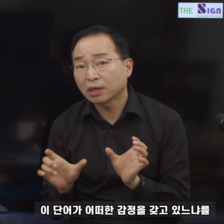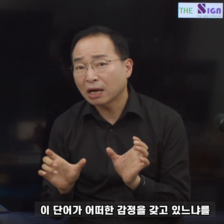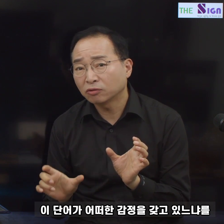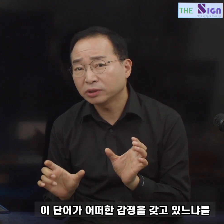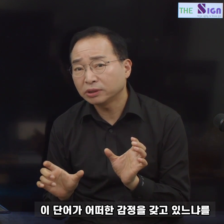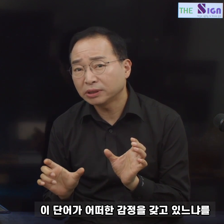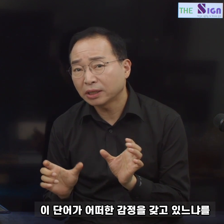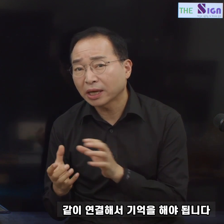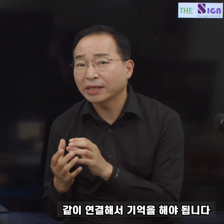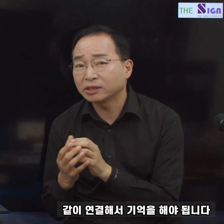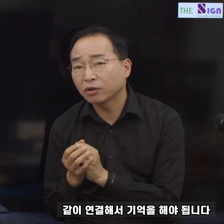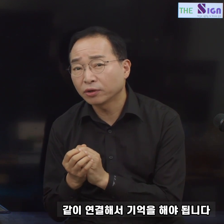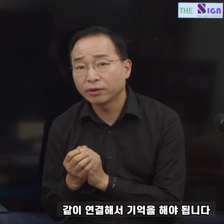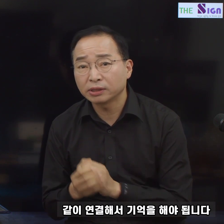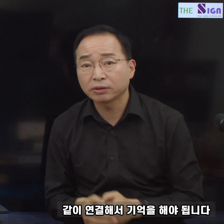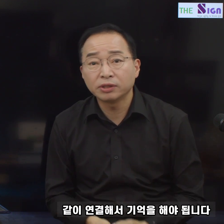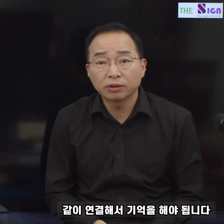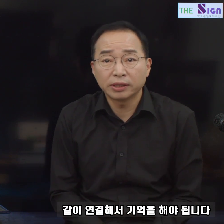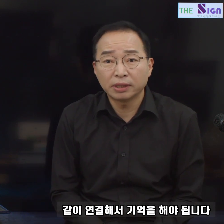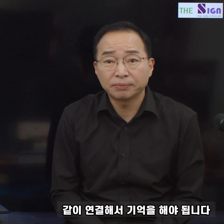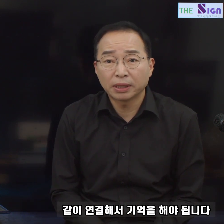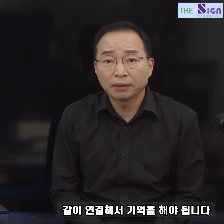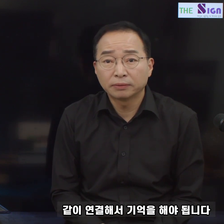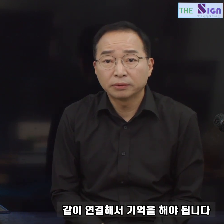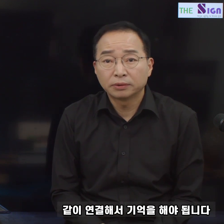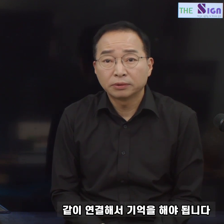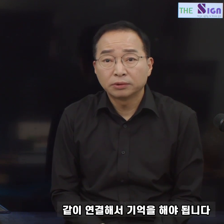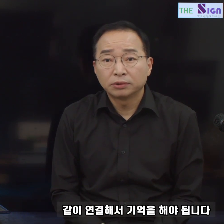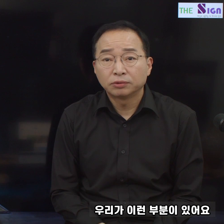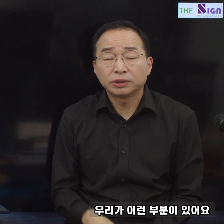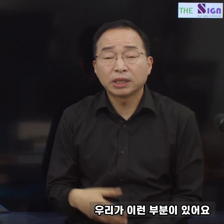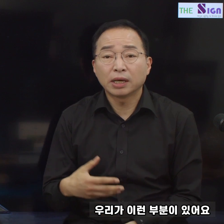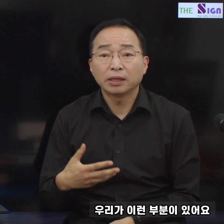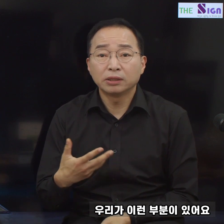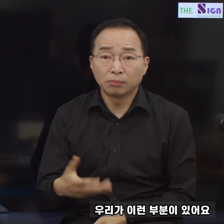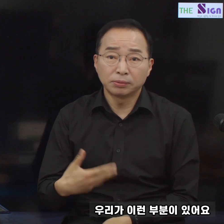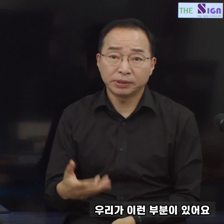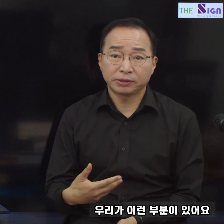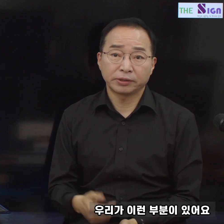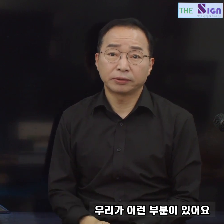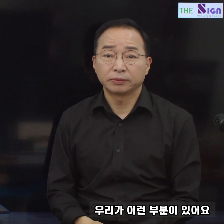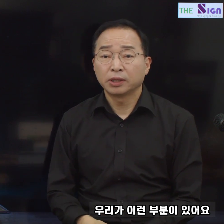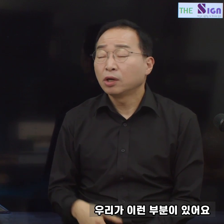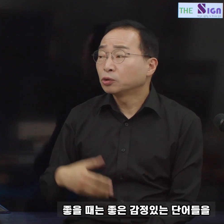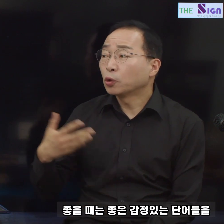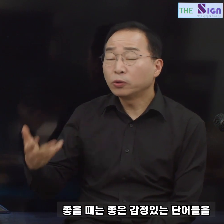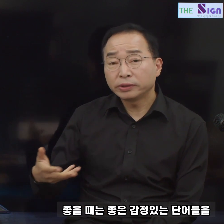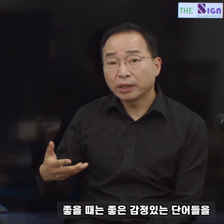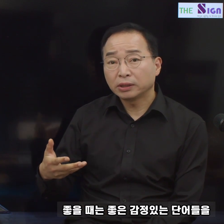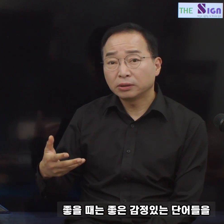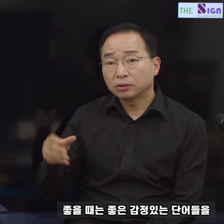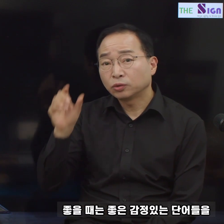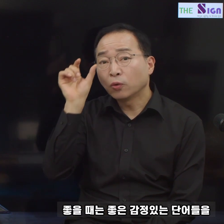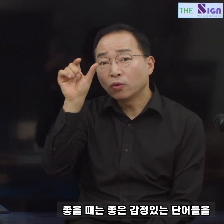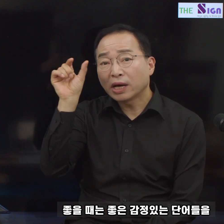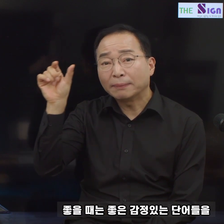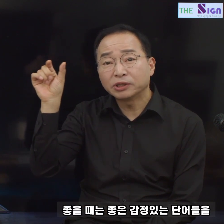갖고 있냐를 같이 연결해서 기억을 해야 됩니다. 우리가 이런 부분이 있어요. 좋을 때는 좋은 감정이